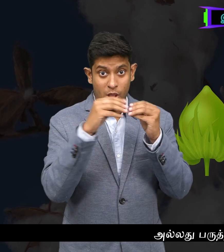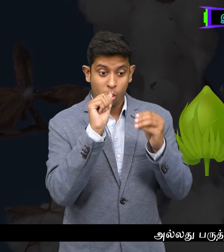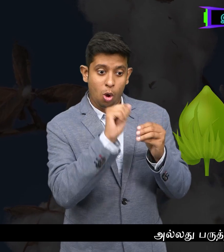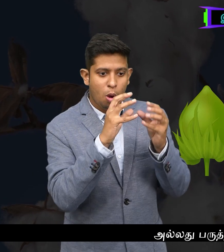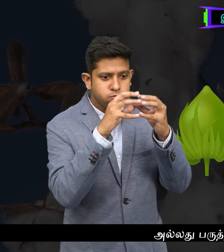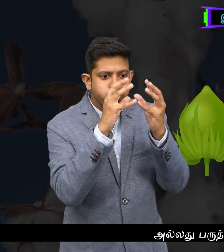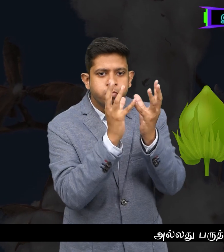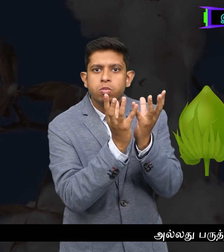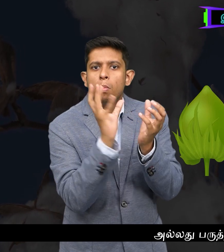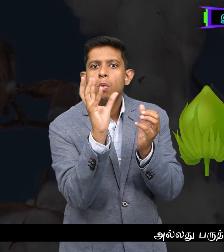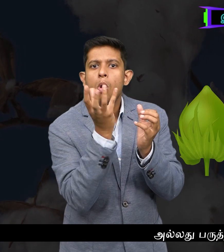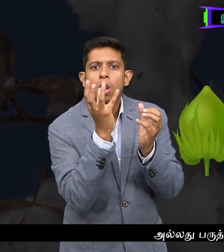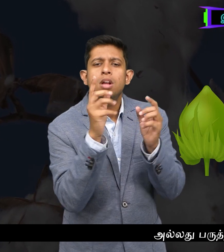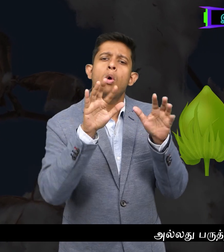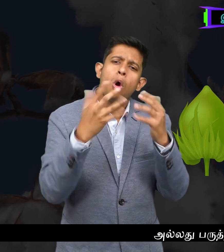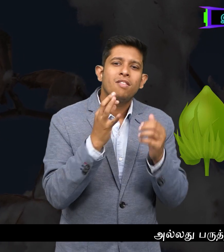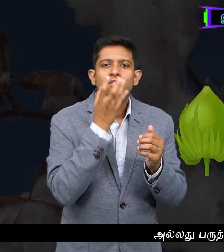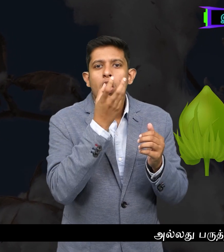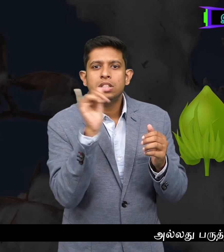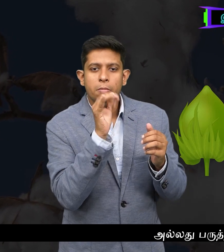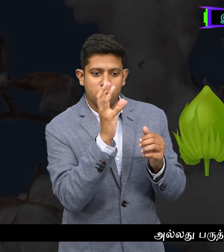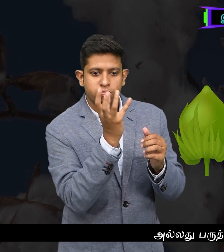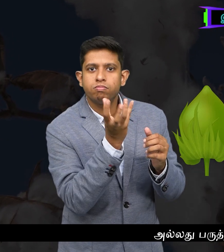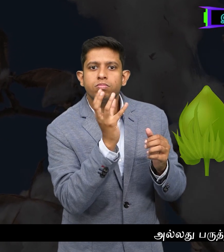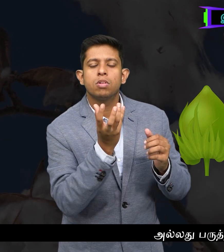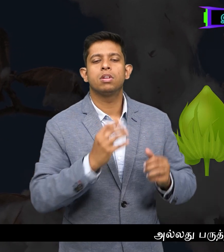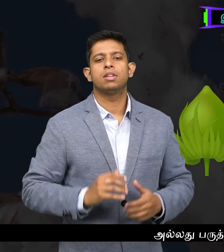பருத்தி காய்களிலிருந்து பருத்தி பெறப்படுகிறது.